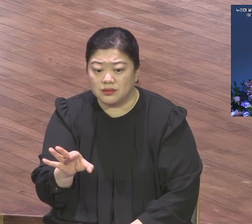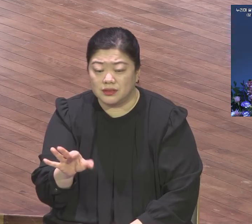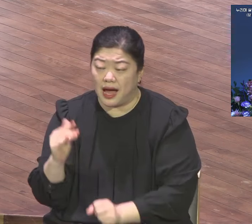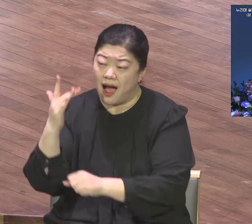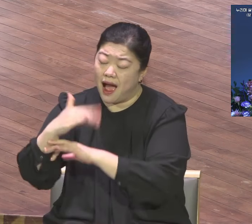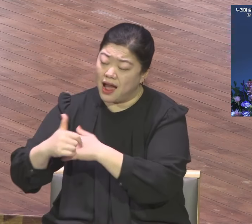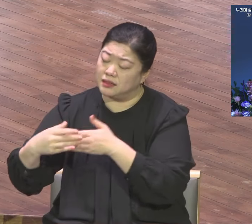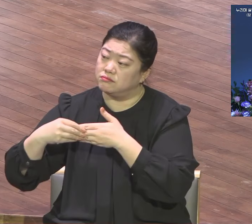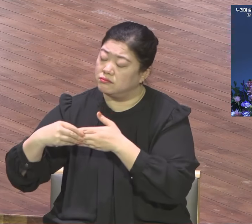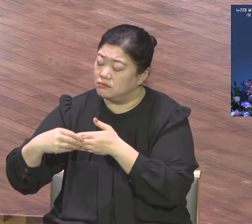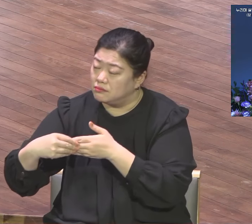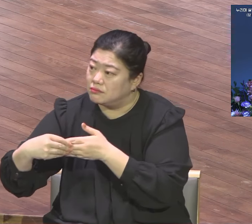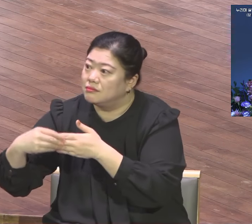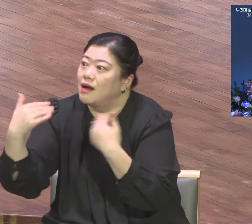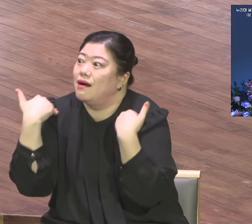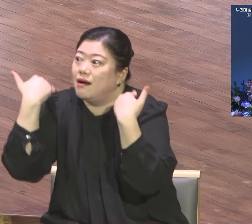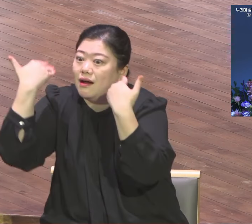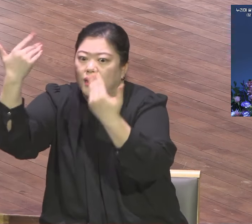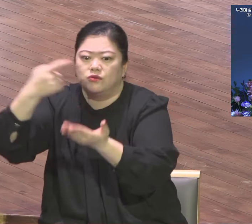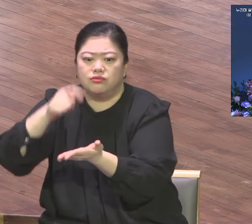힘을 빼는 것이 뭐냐